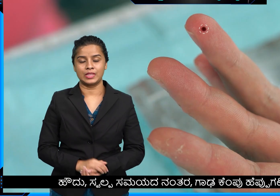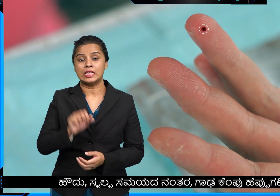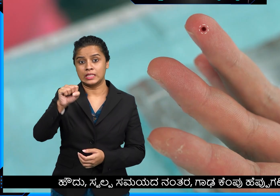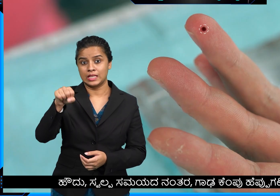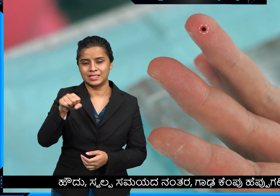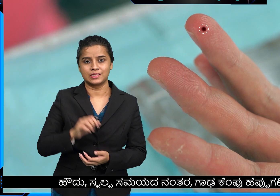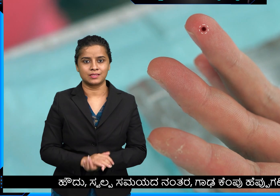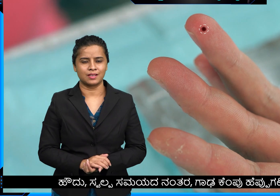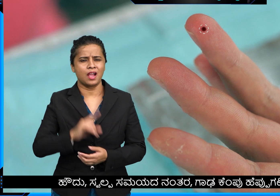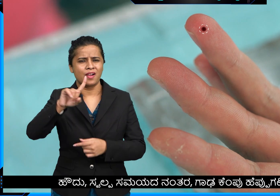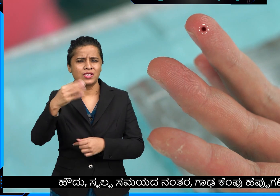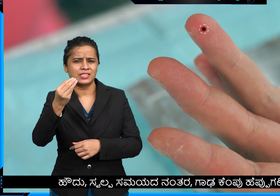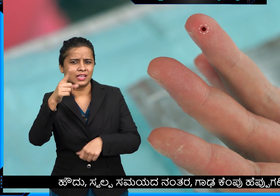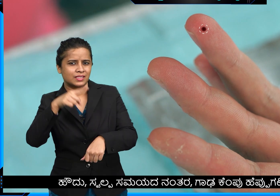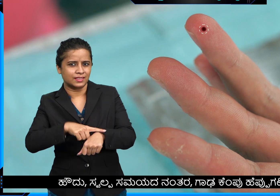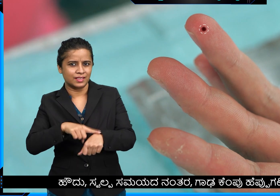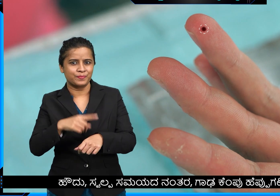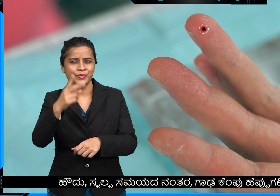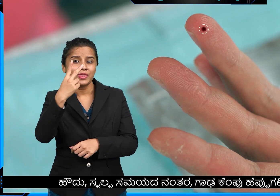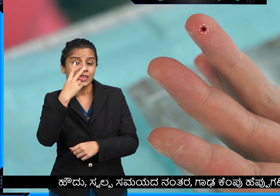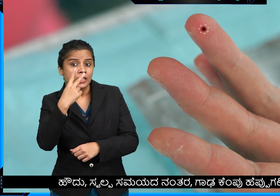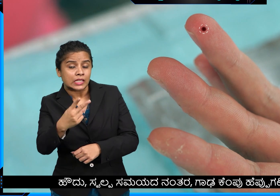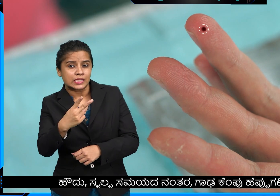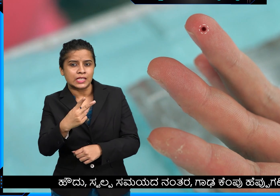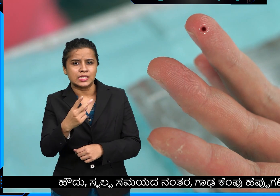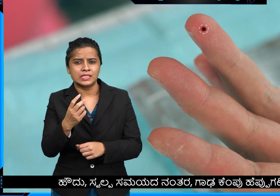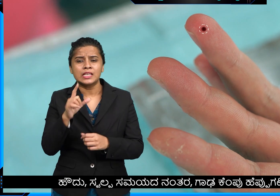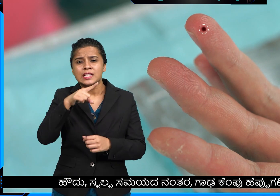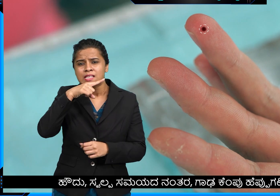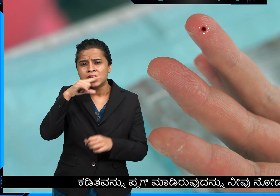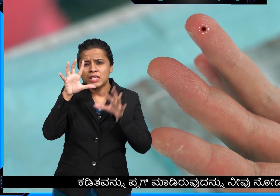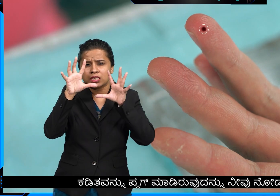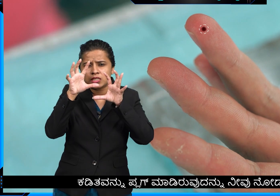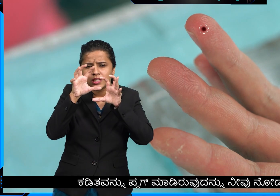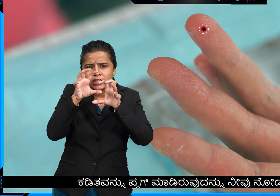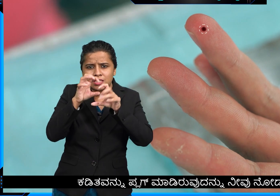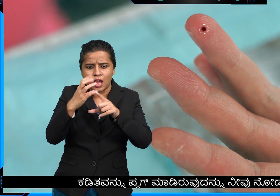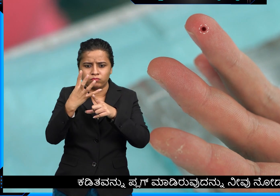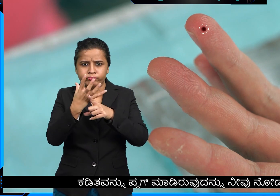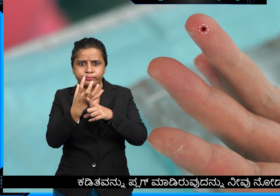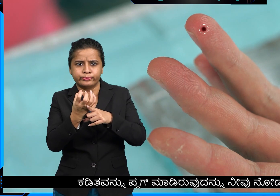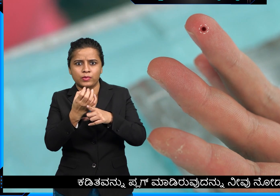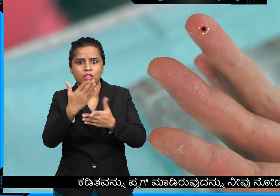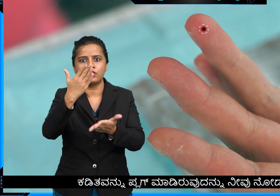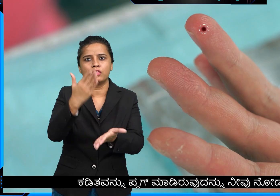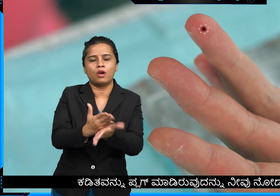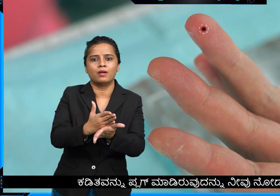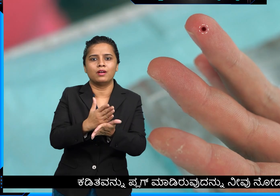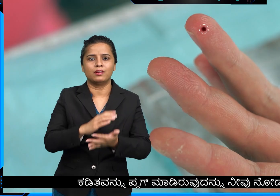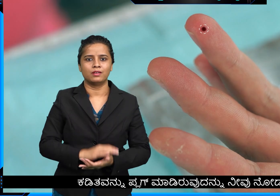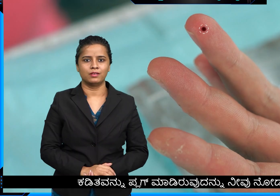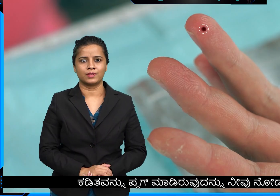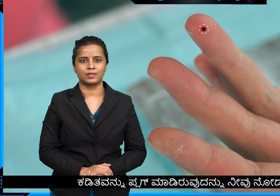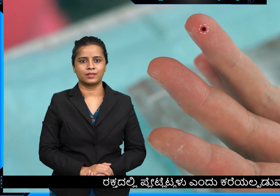ಹೌದು. ಸ್ವಲ್ಪ ಸಮಯದ ನಂತರ ಗಾಢ ಕೆಂಪು ಹೆಪ್ಪುಗಟ್ಟುವಿಕೆಯು ಕಡಿತವನ್ನು ಪ್ಲಗ್ ಮಾಡಿರುವುದನ್ನು